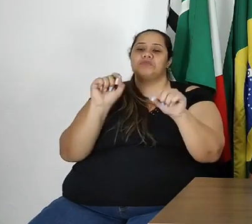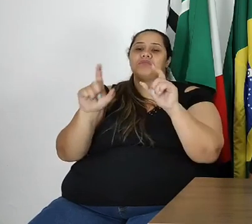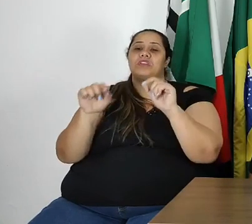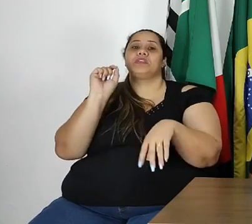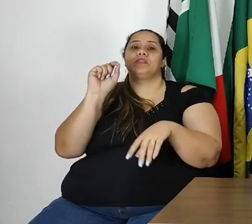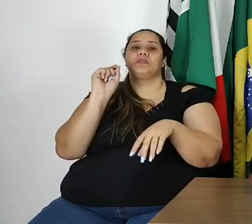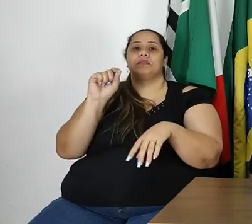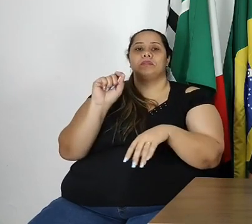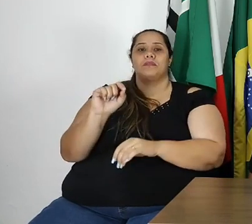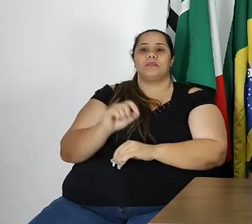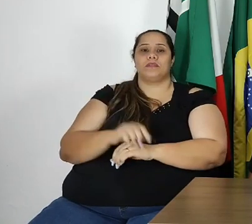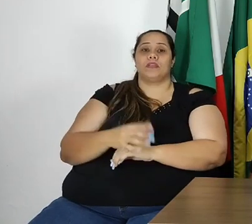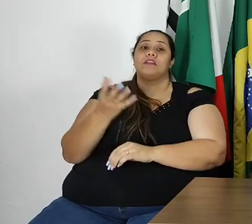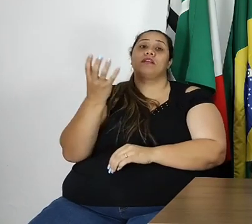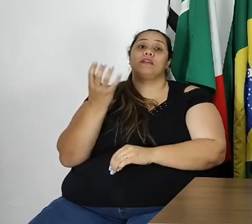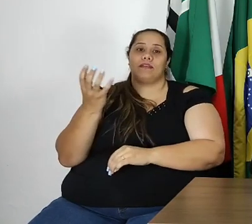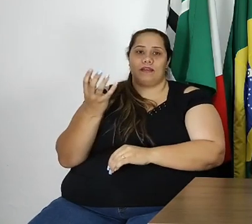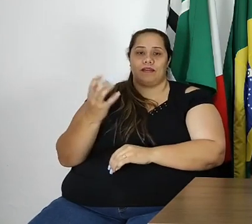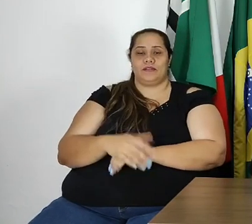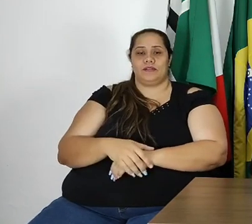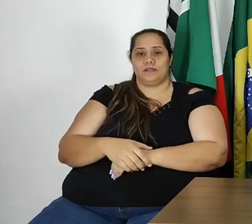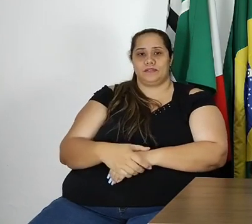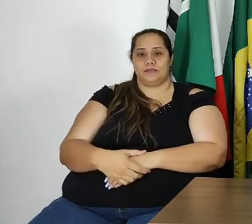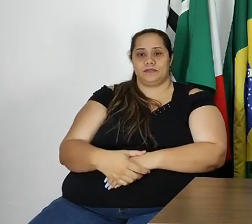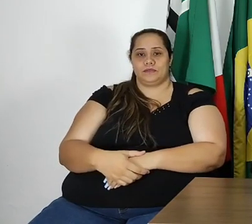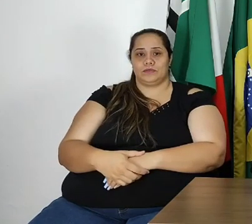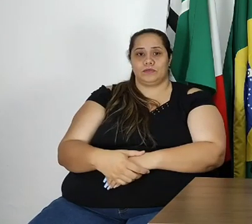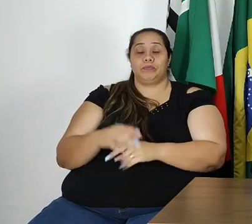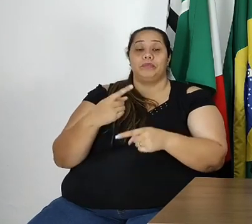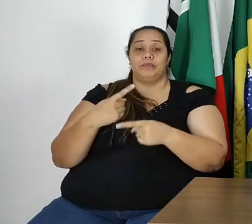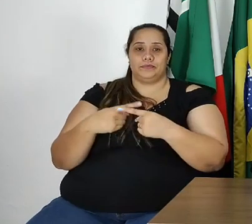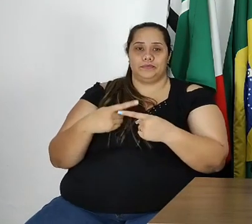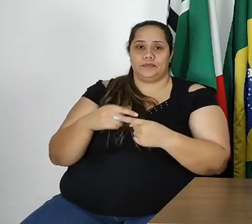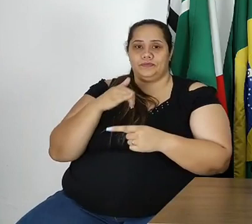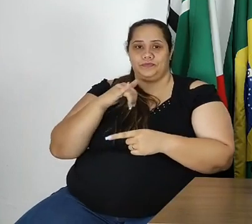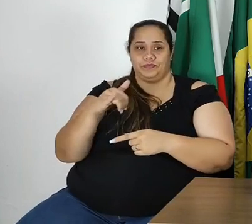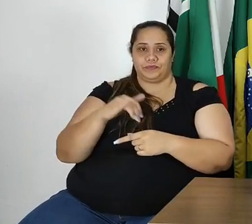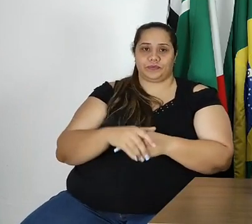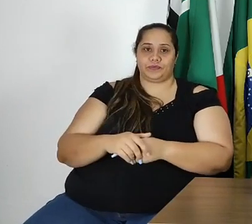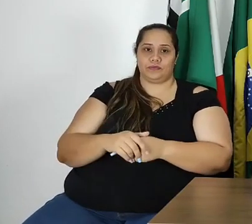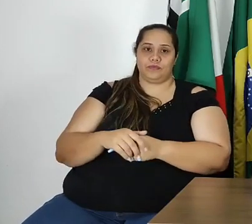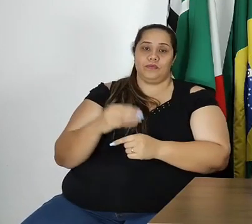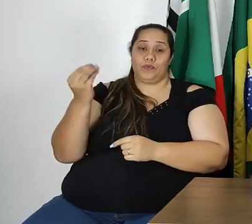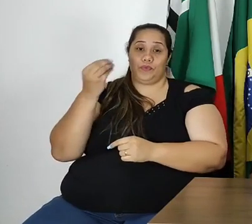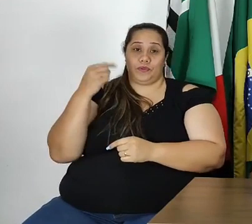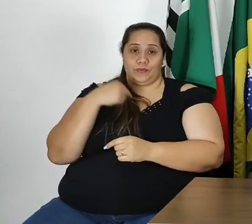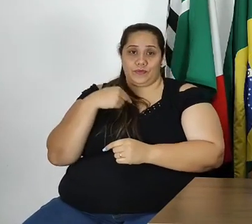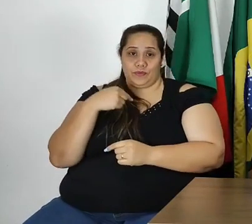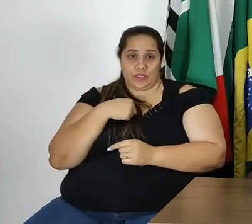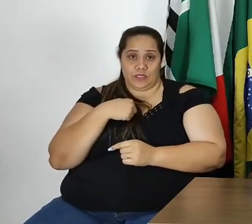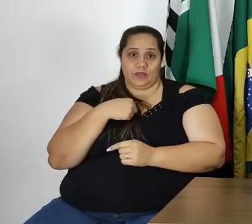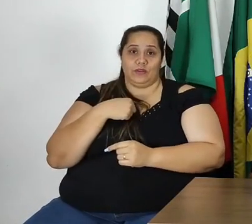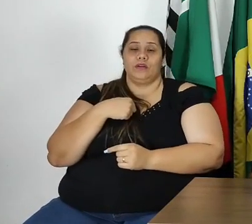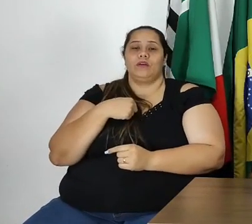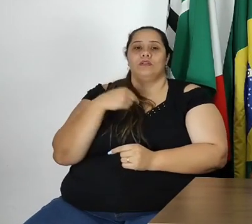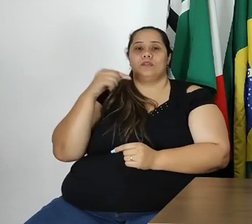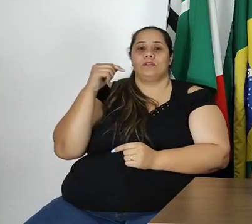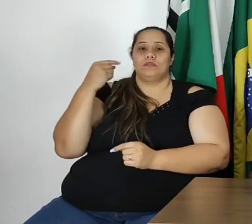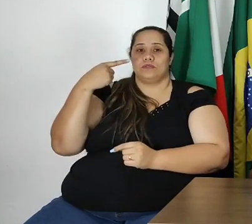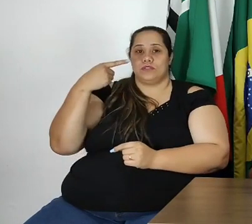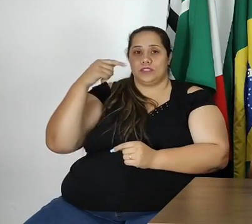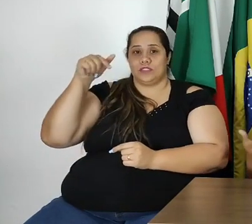jovens ainda. Como que eu falo? Por que eu falo isso? Quando eu tinha 17 anos, terminando